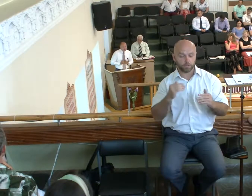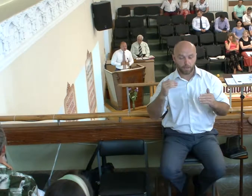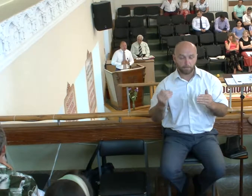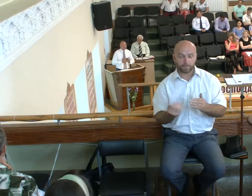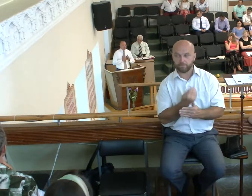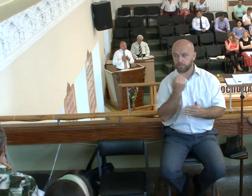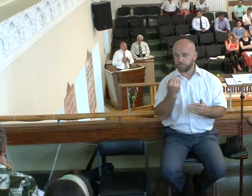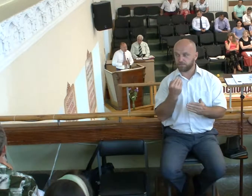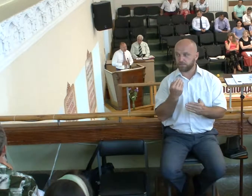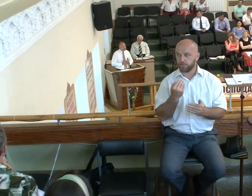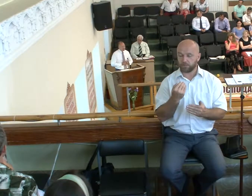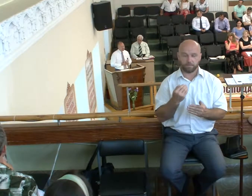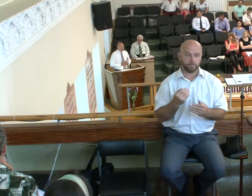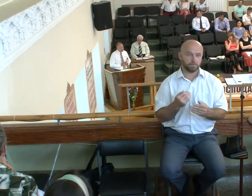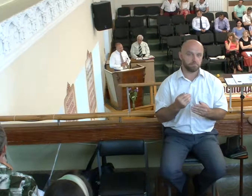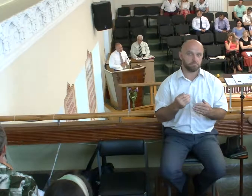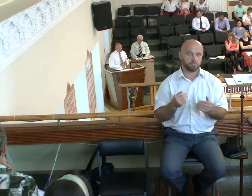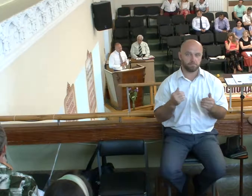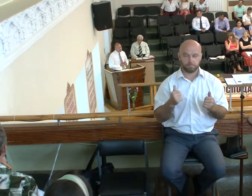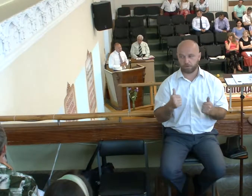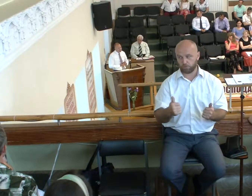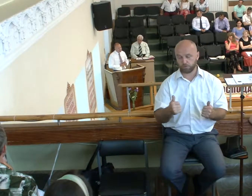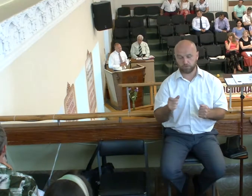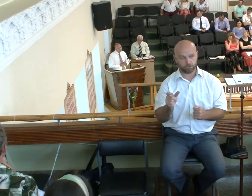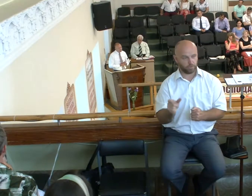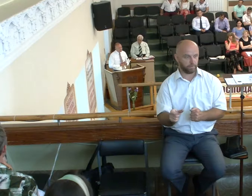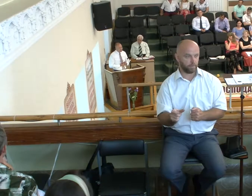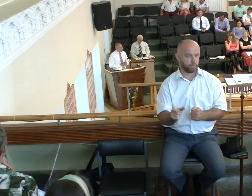Он превратился в нормального христианина,